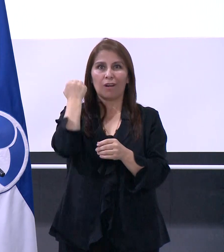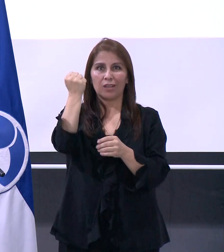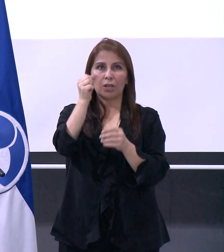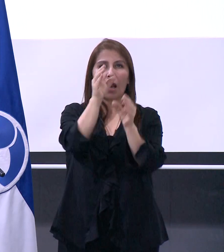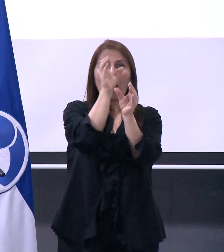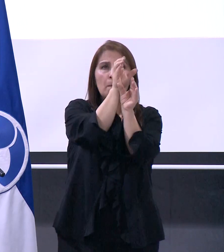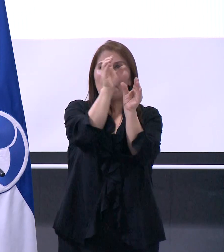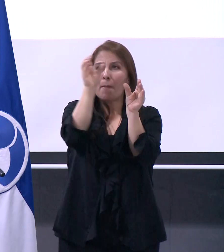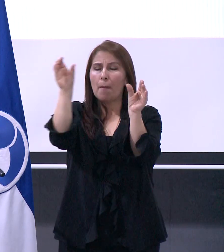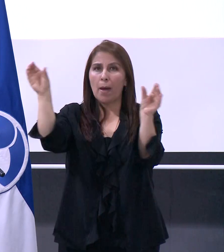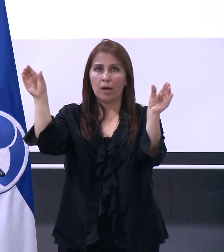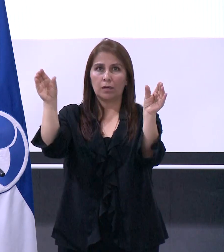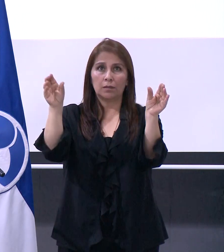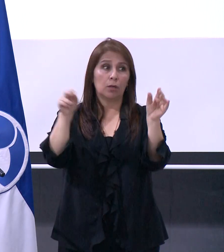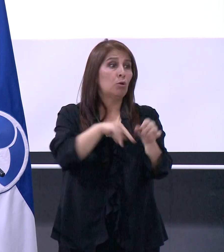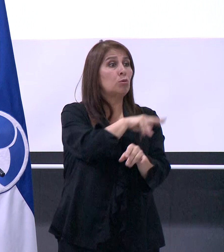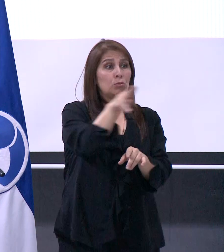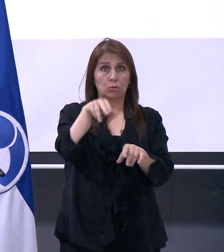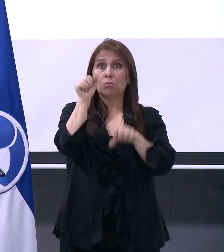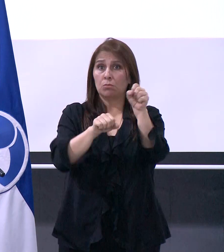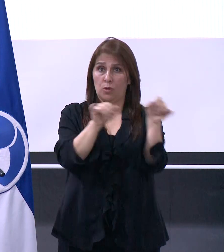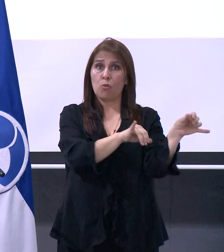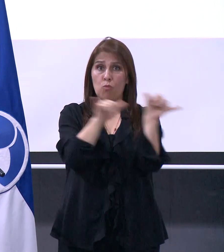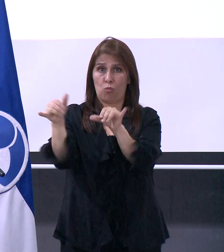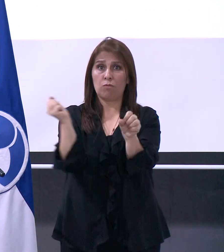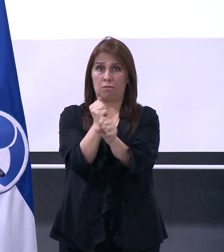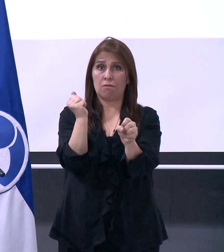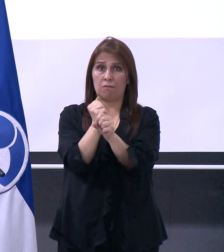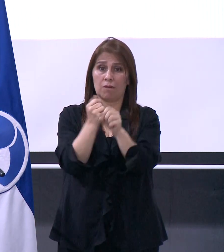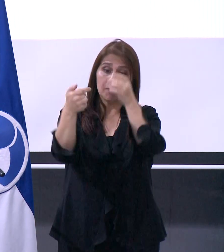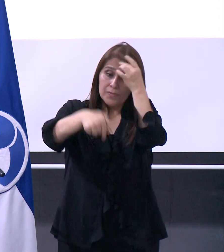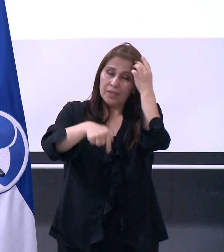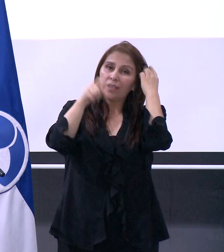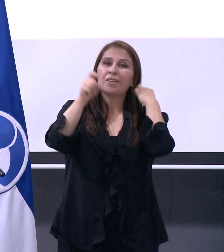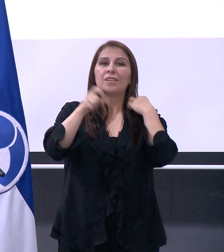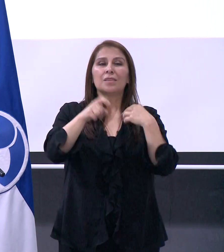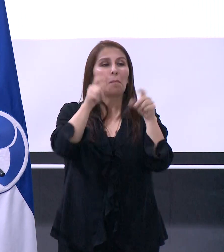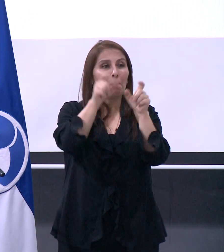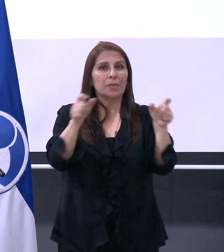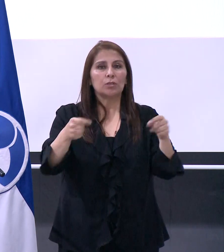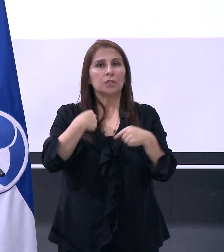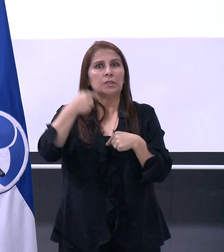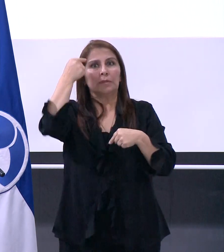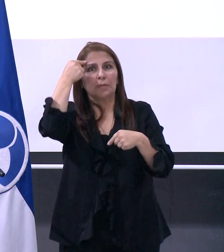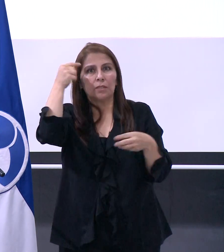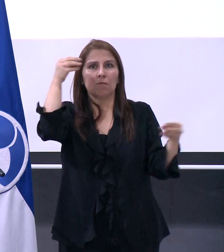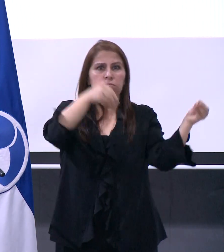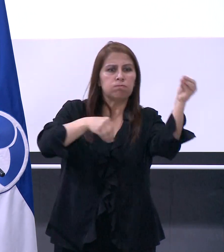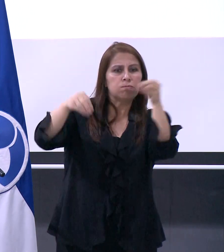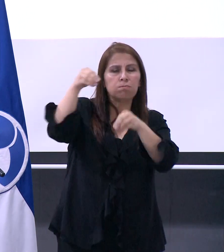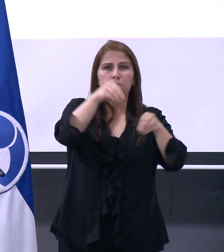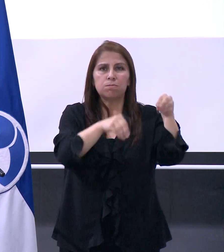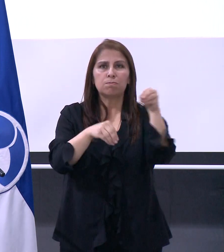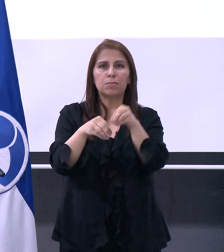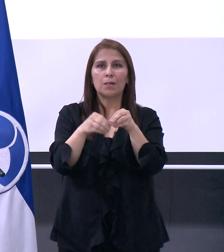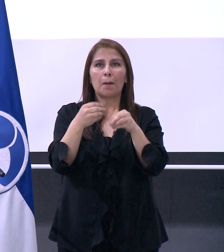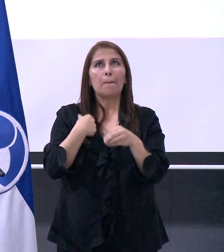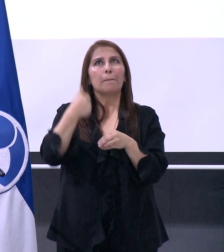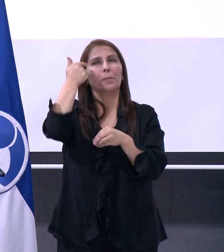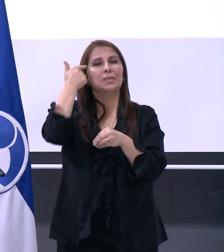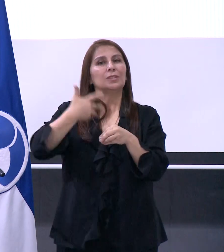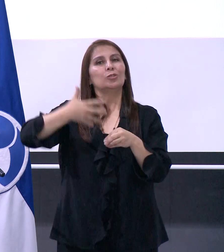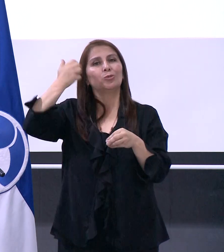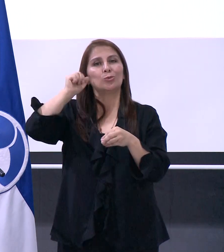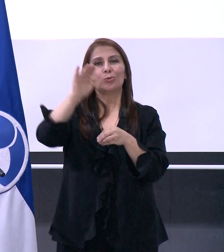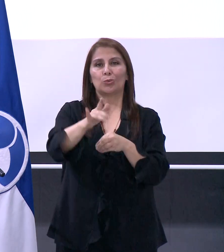hacer algo parecido entre todos aquí se necesitan muchas manos muchas cabezas para pensar esta historia que es